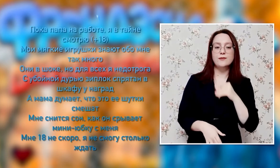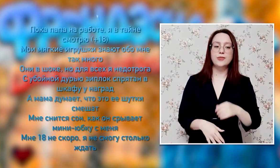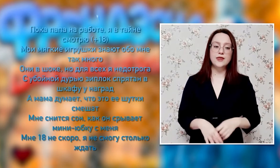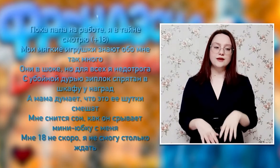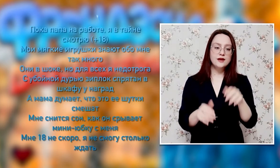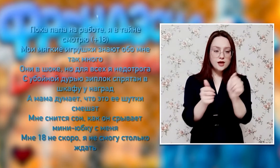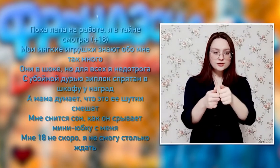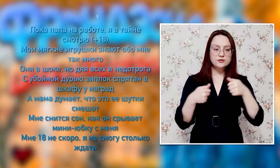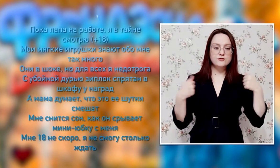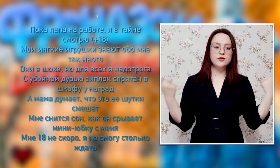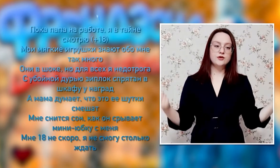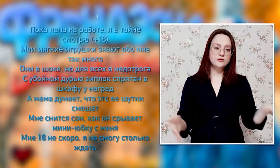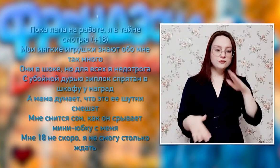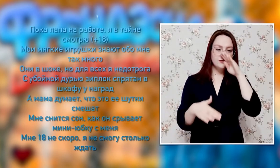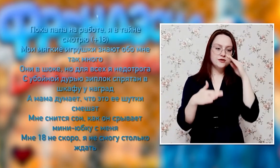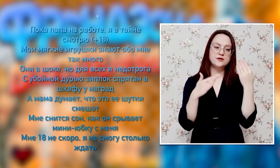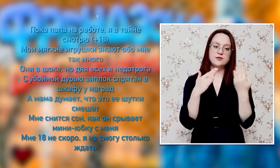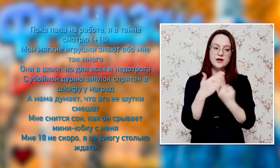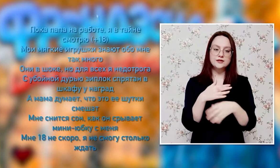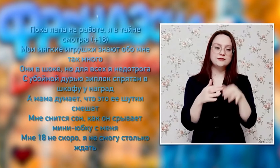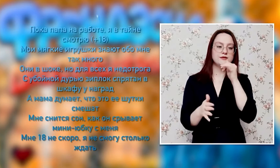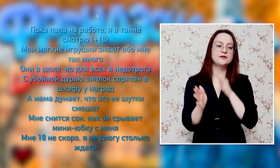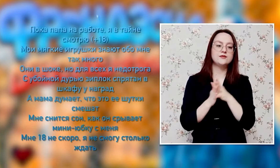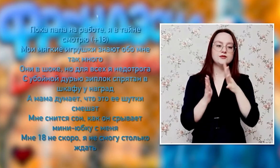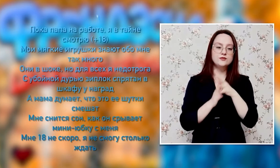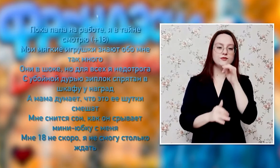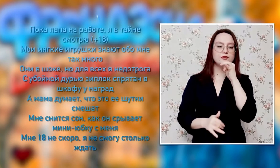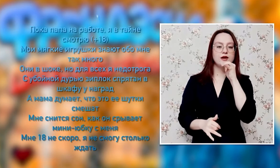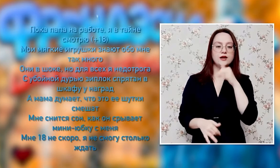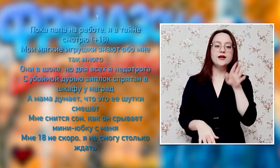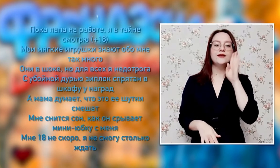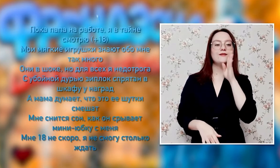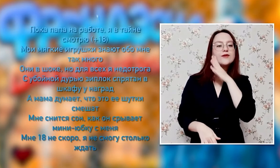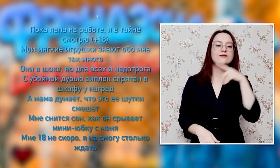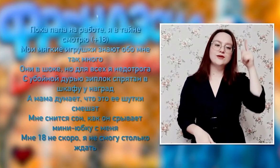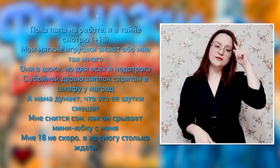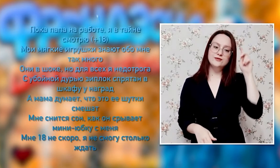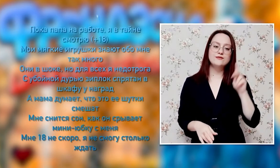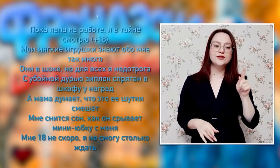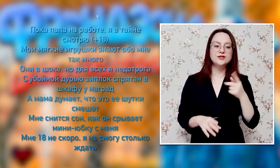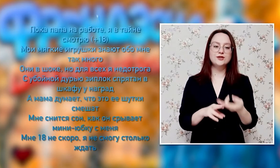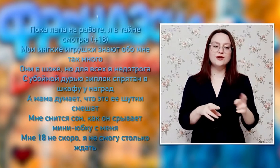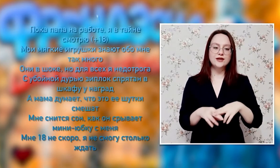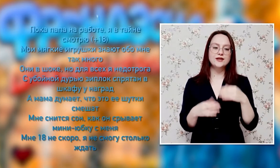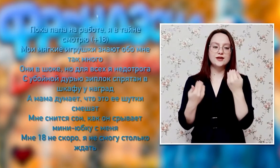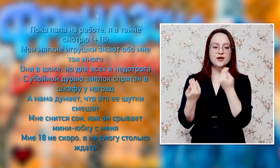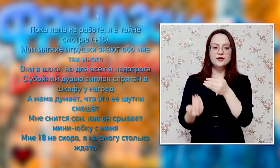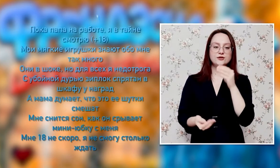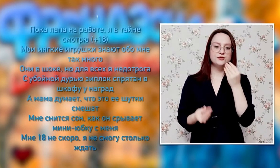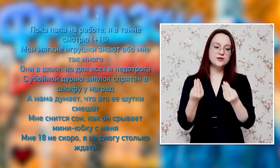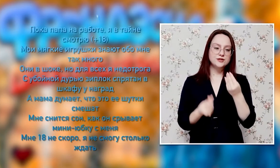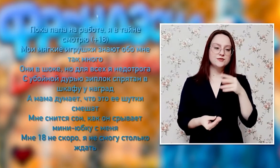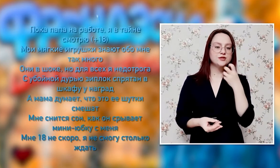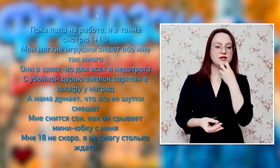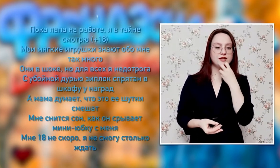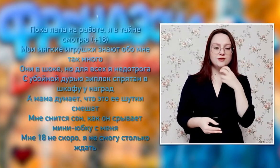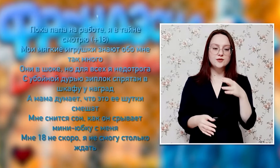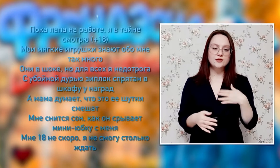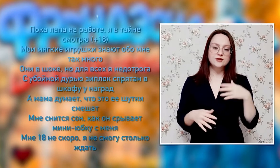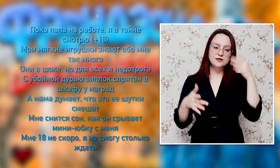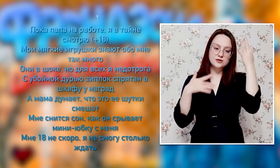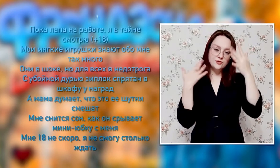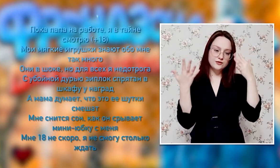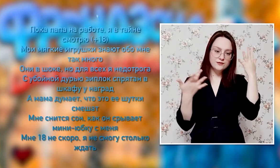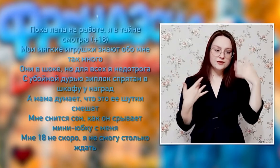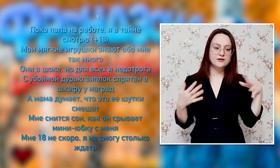дотрога. Камон, бой! Собой найду резиплак, спрятан в шкафу у наград. А мама думает, что это ее шутки